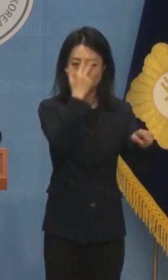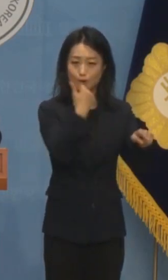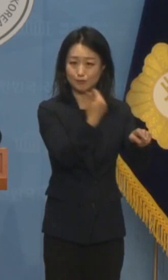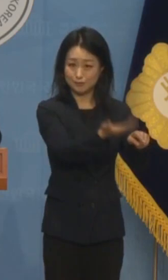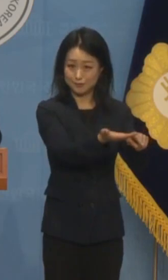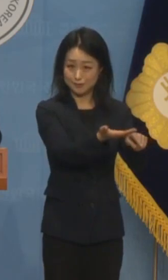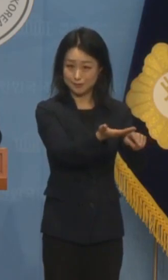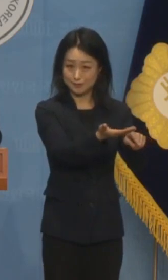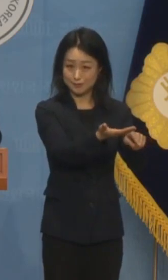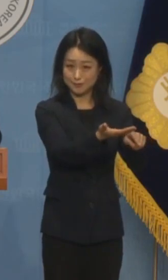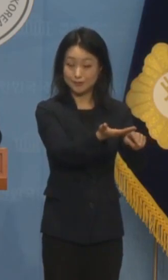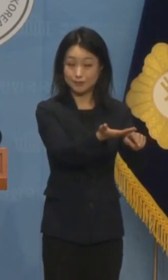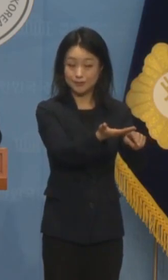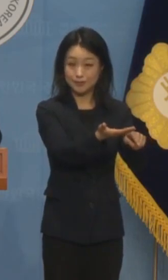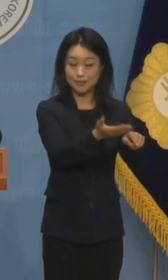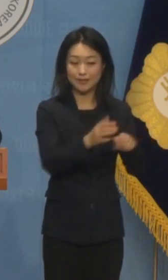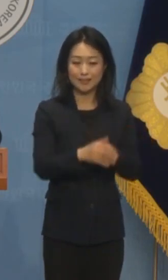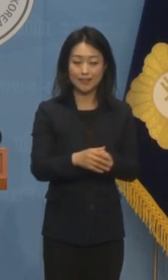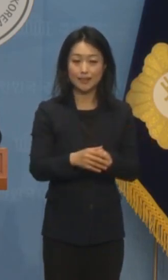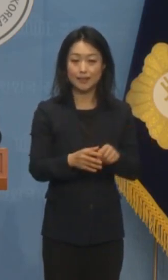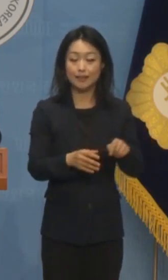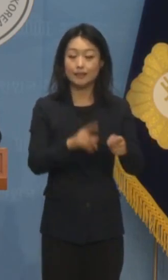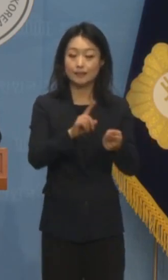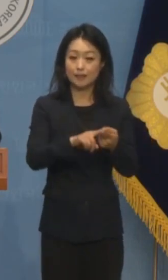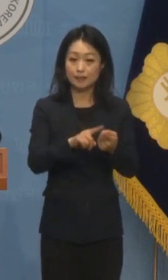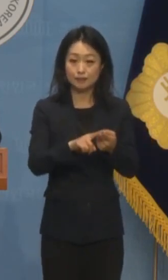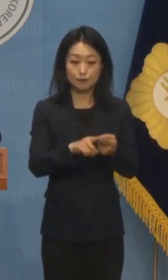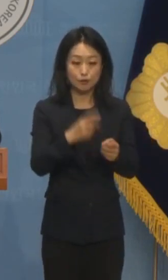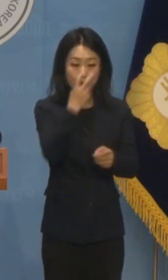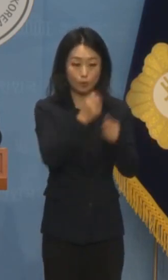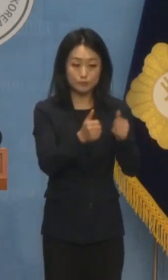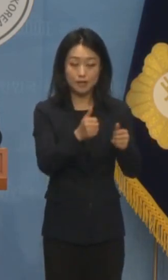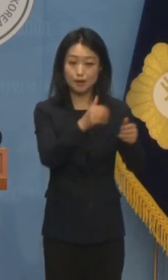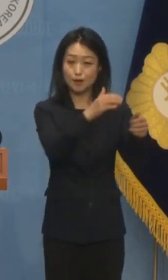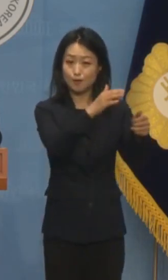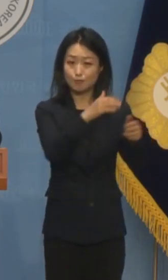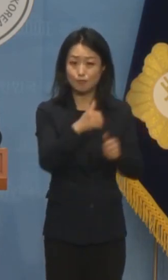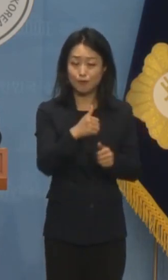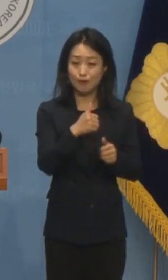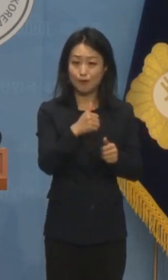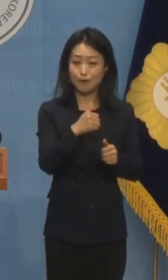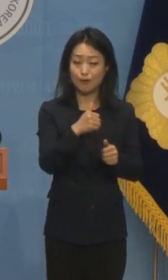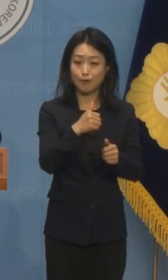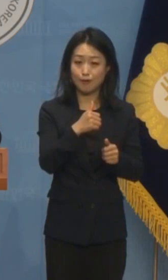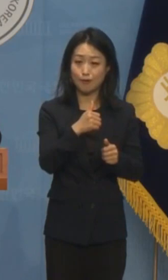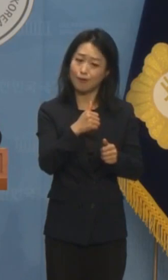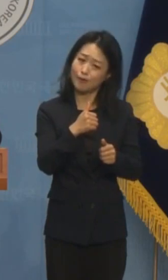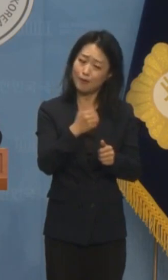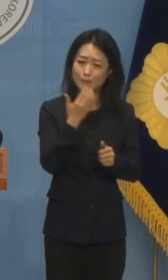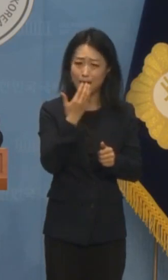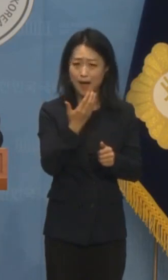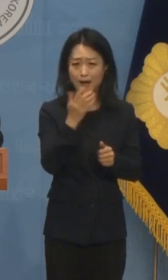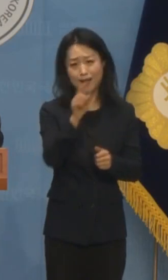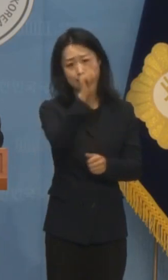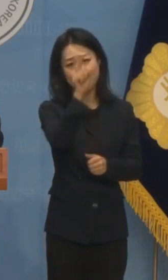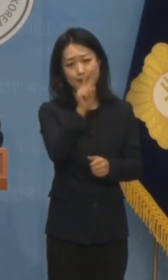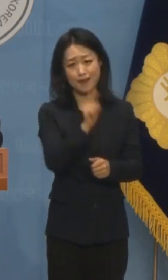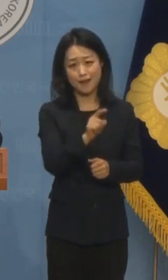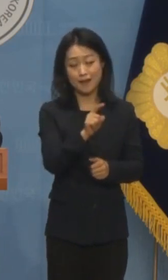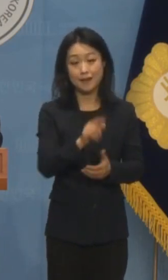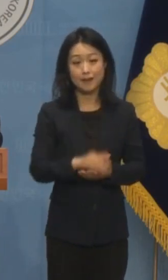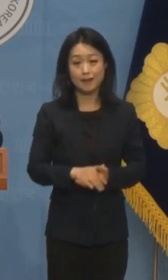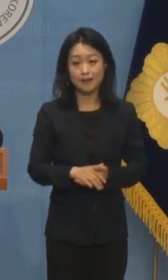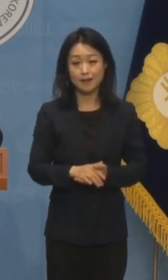김건희 여사를 포토라인에 세우지도 못하는 검찰의 답정 수로는 국민을